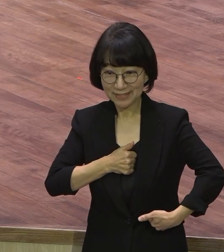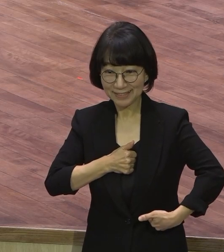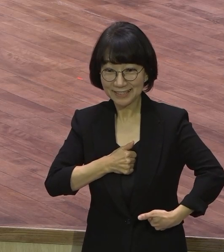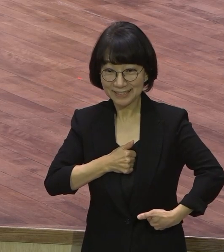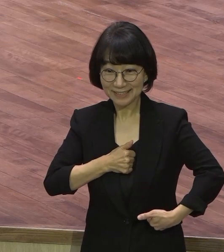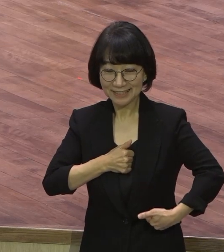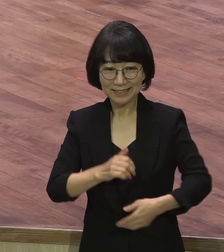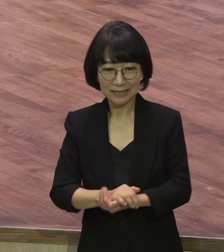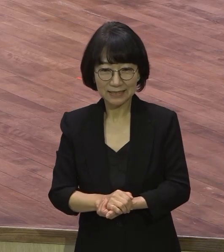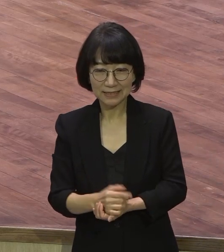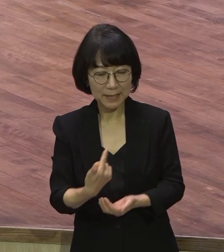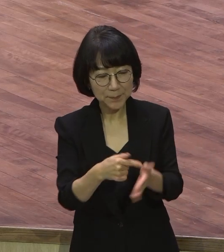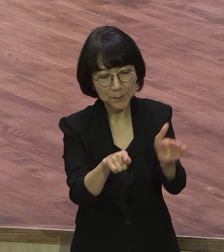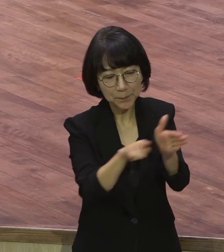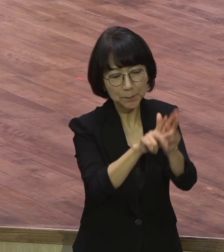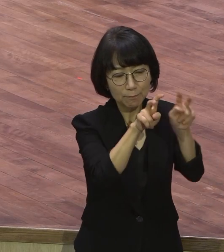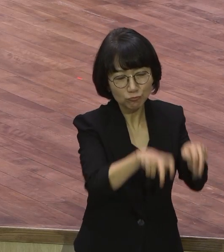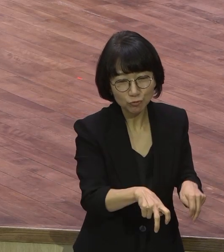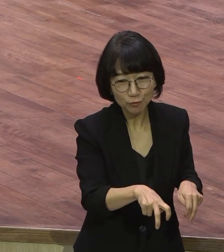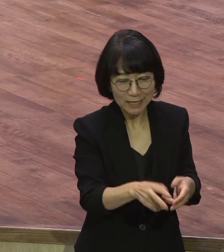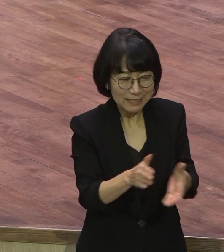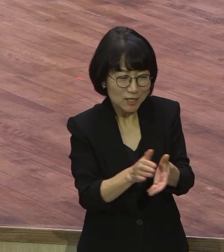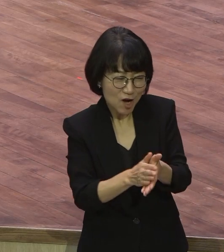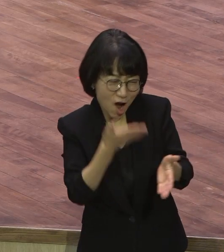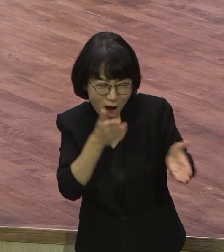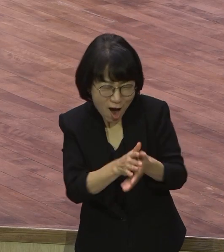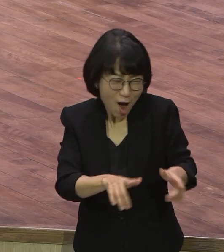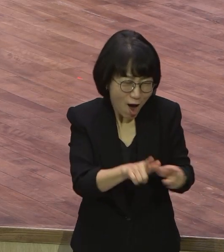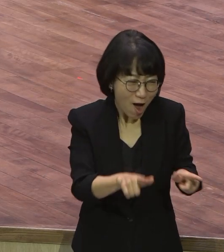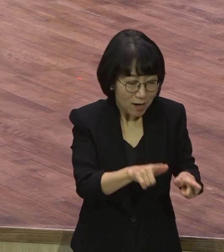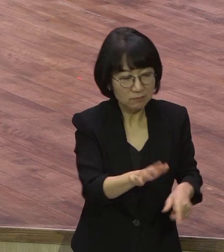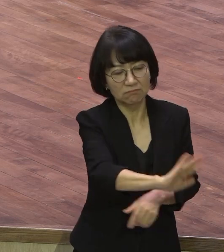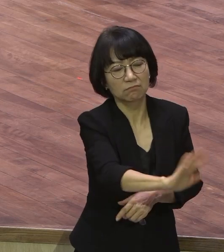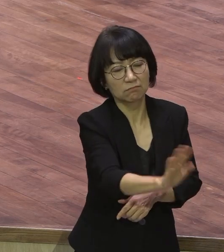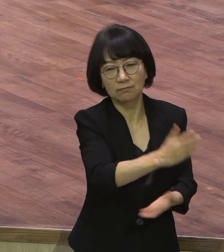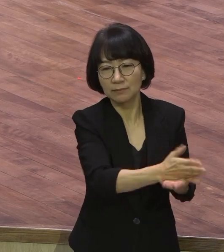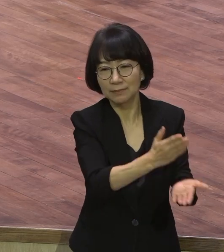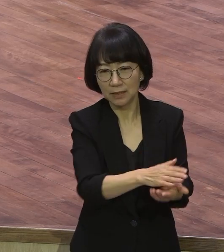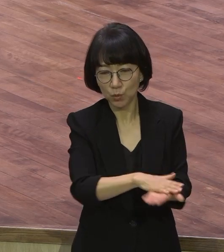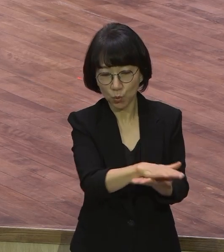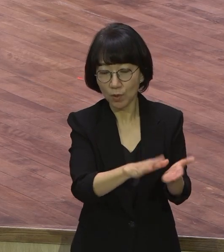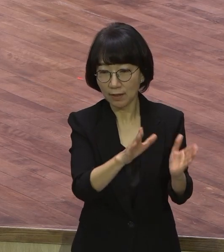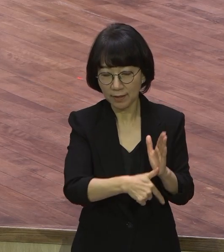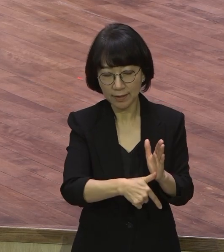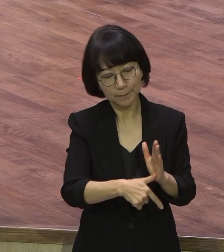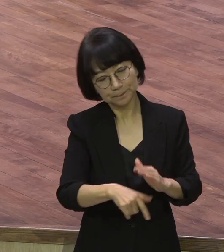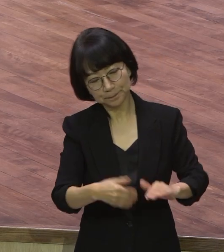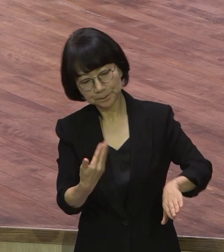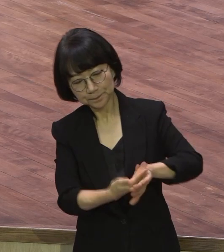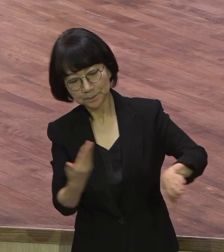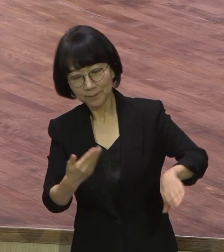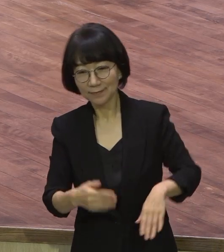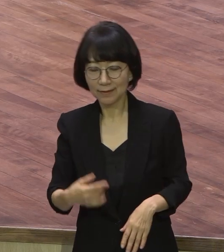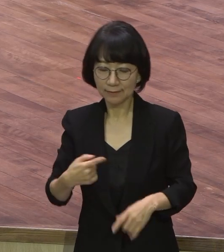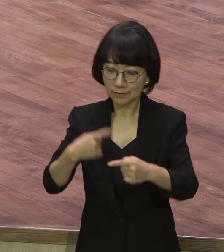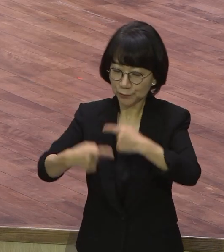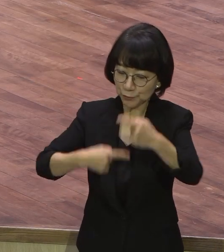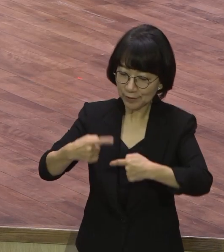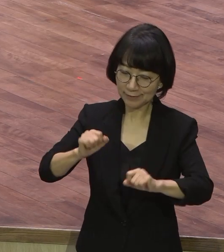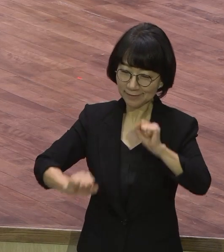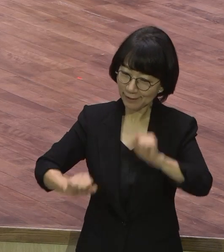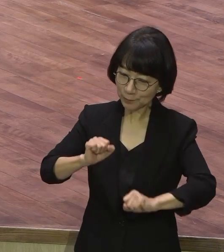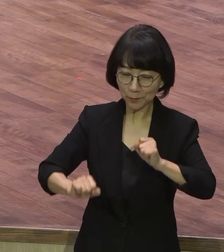불신자 친구들하고 노는 게 달라요. 시간관리 물질관리 달라요. 말하는 한마디 한마디 행동이